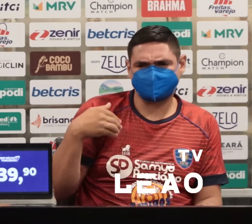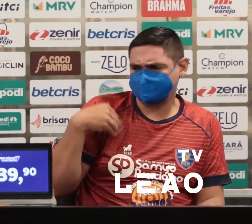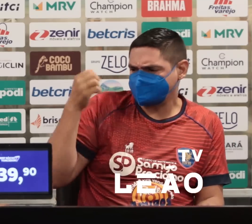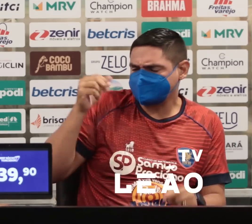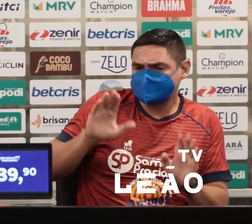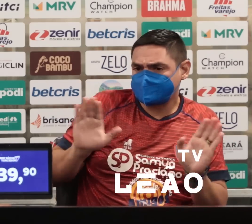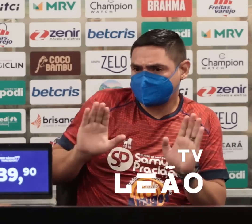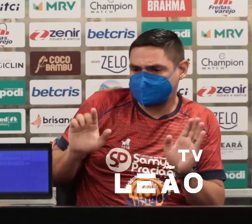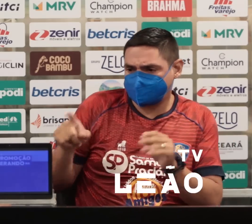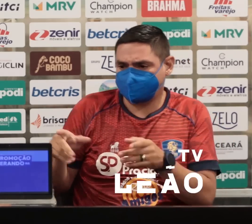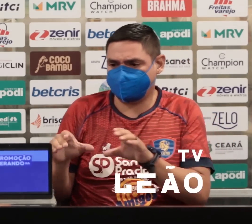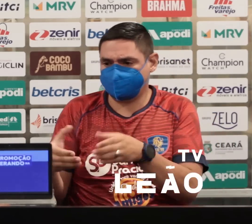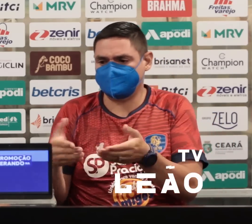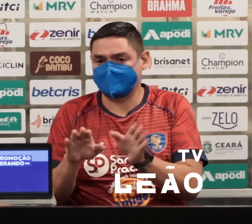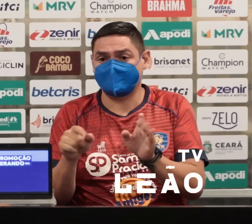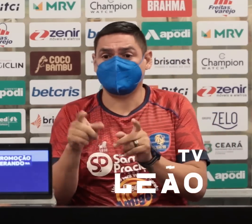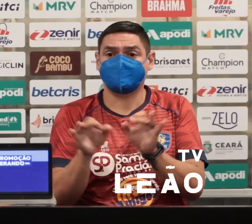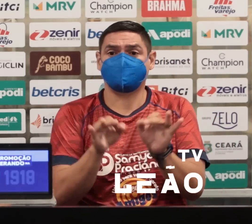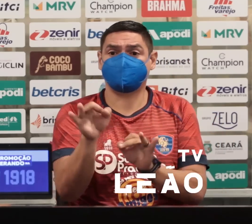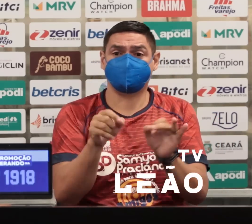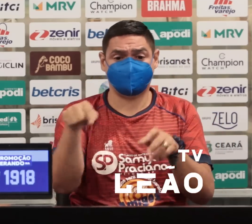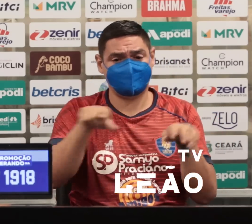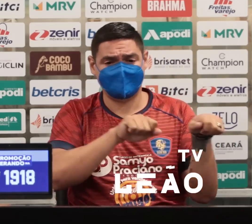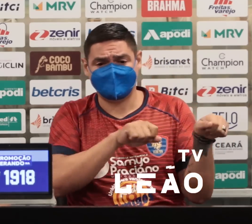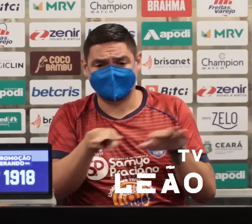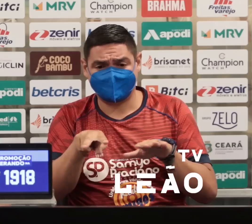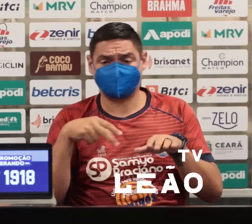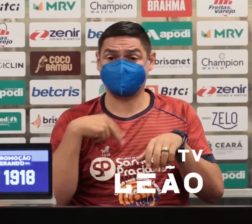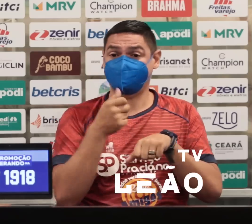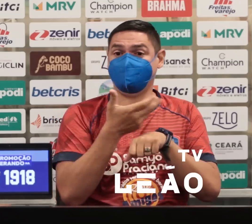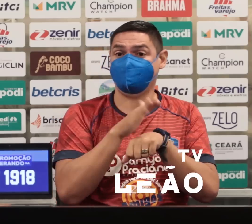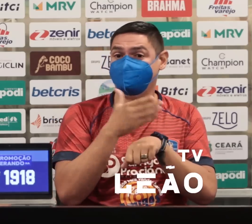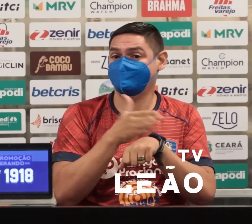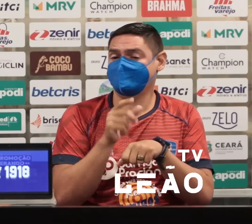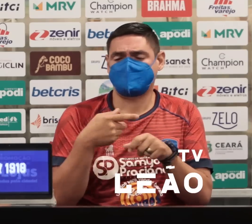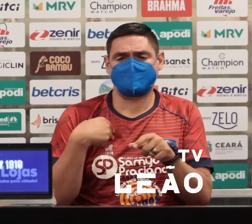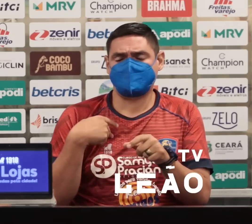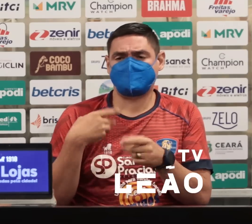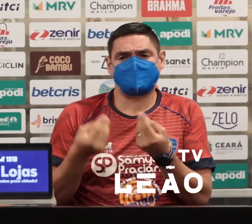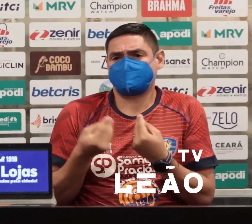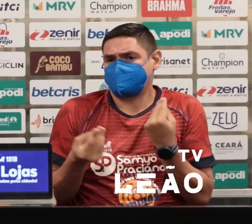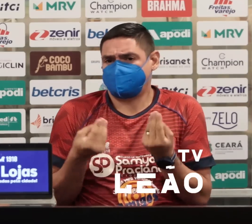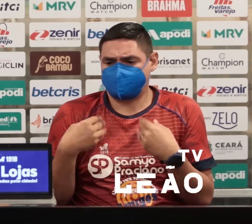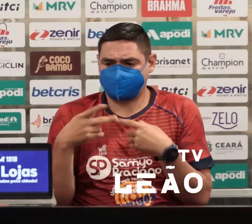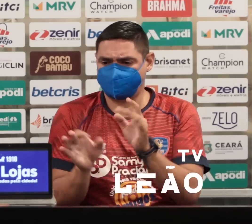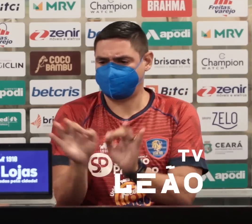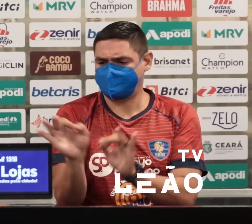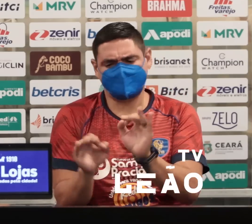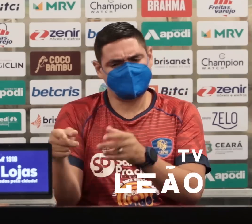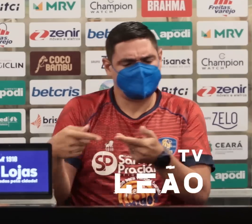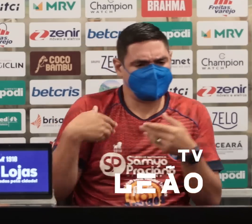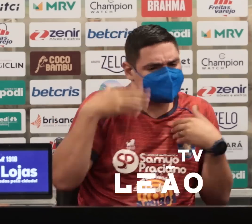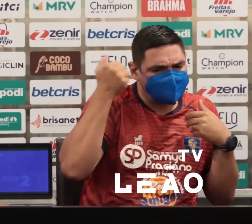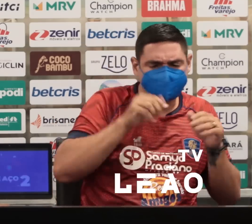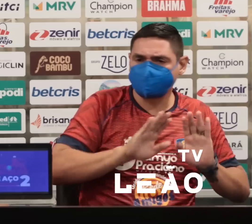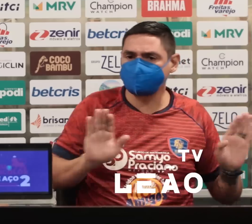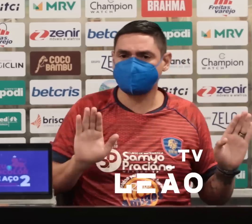este caso, como ha sido sua semana de trabalho, como han sido su planejamento.